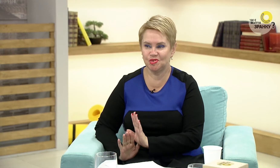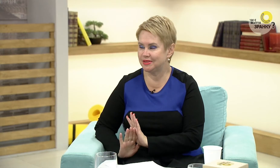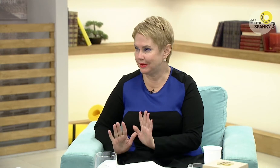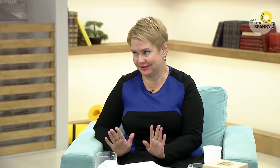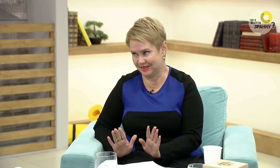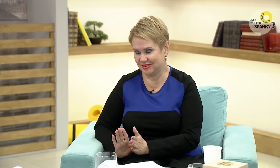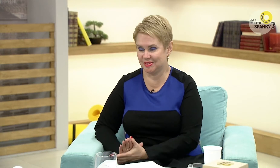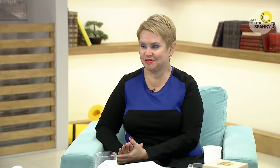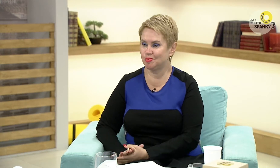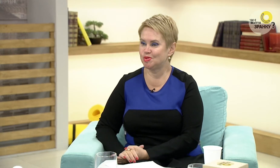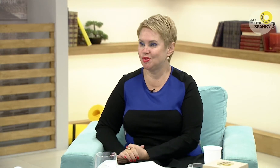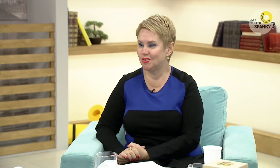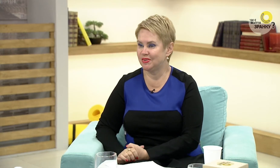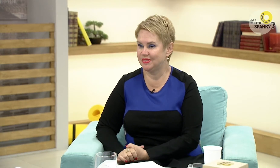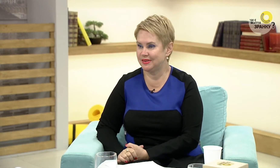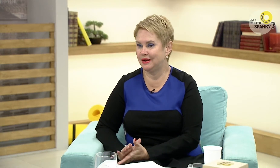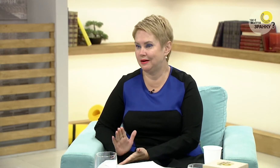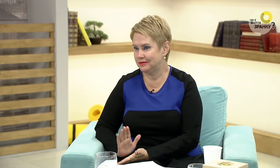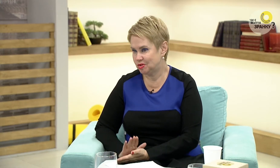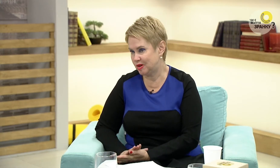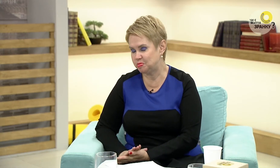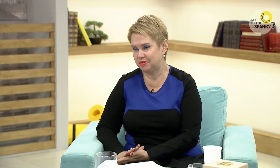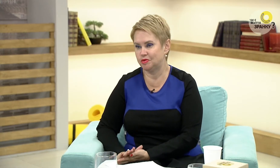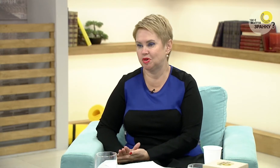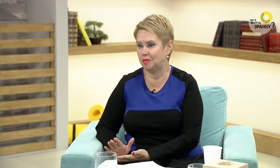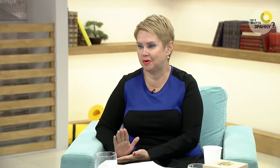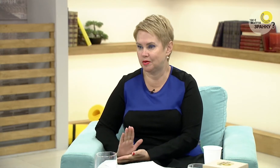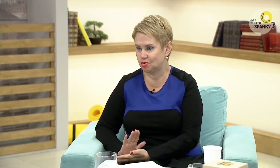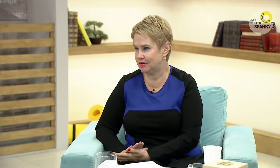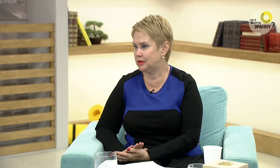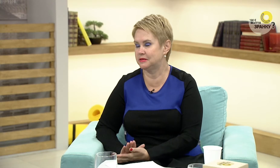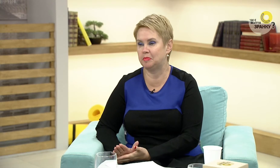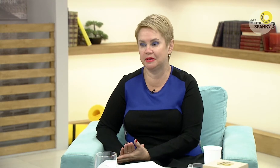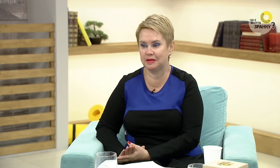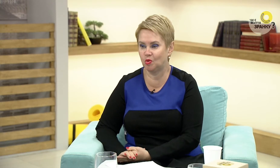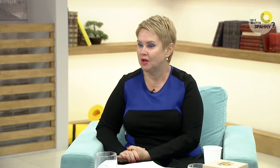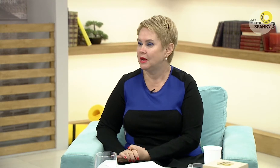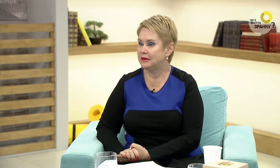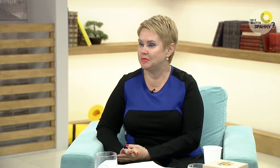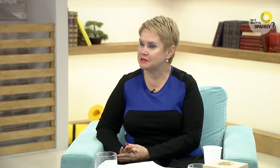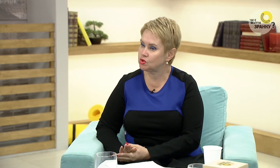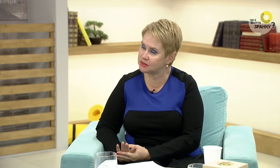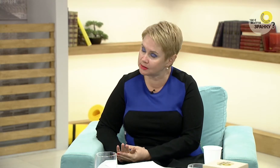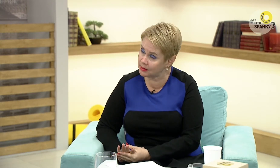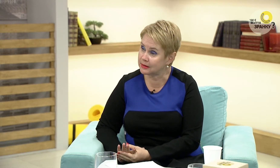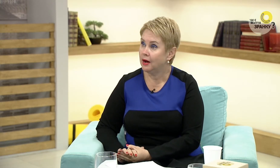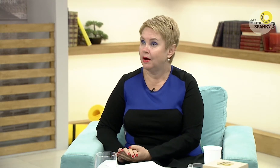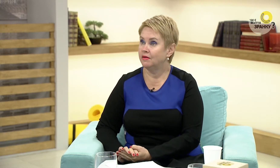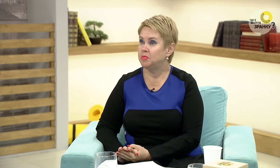не надо. Дело в том, что я считаюсь переводчиком хорошего класса, и поэтому для меня сложностей нет. В